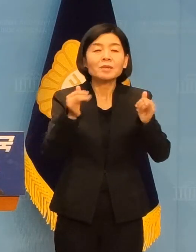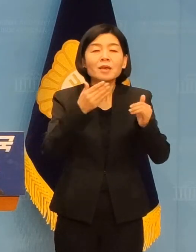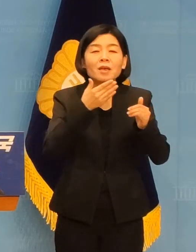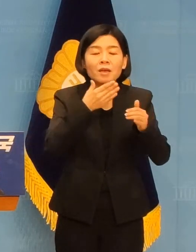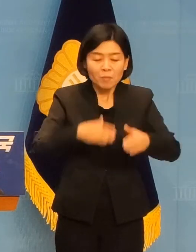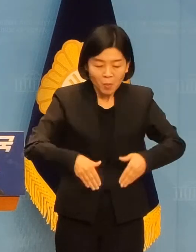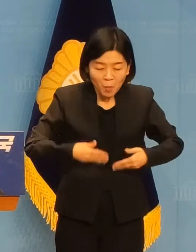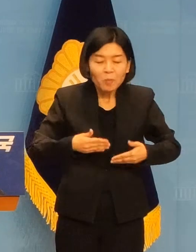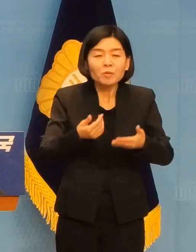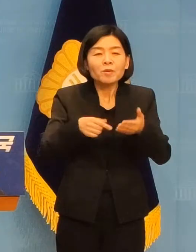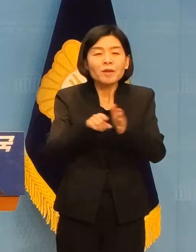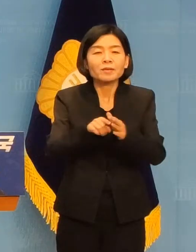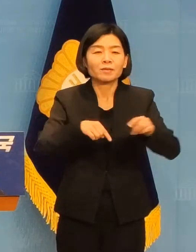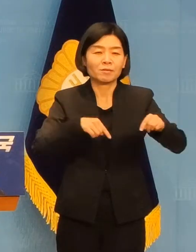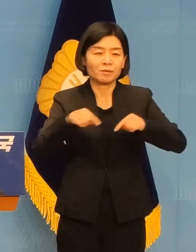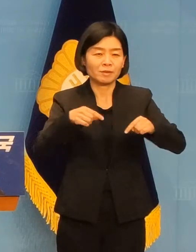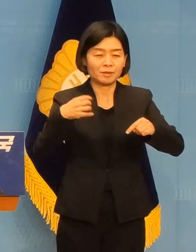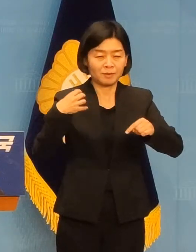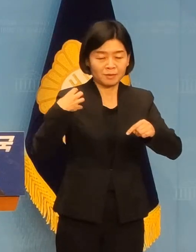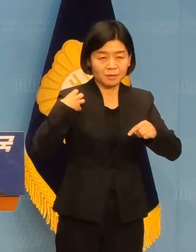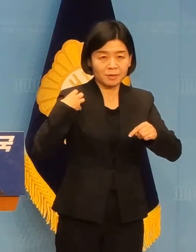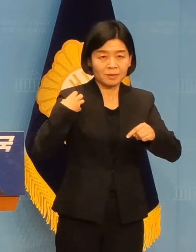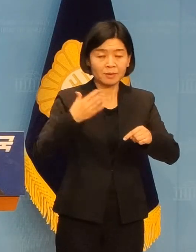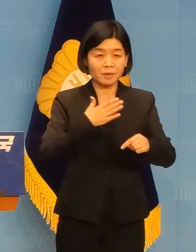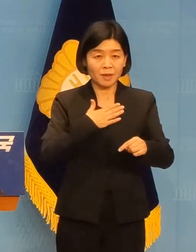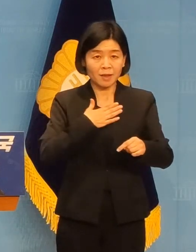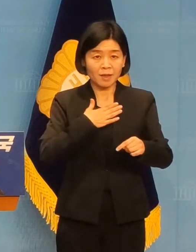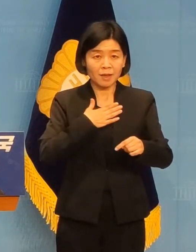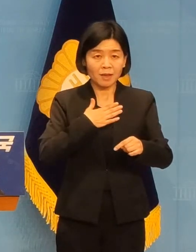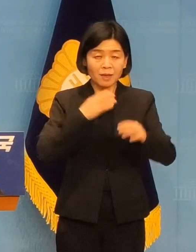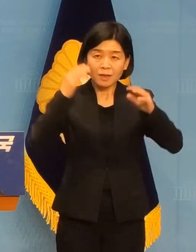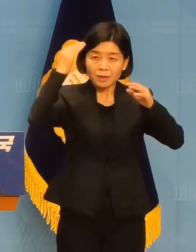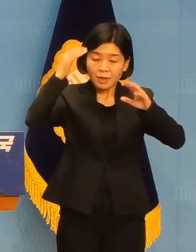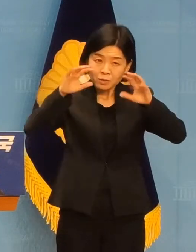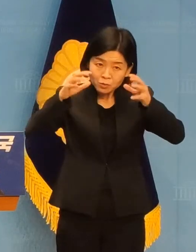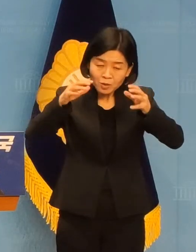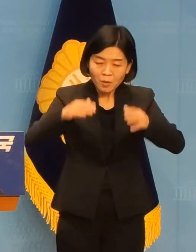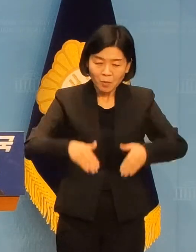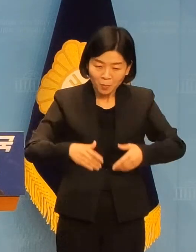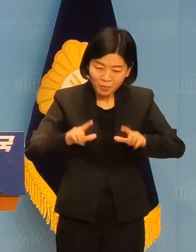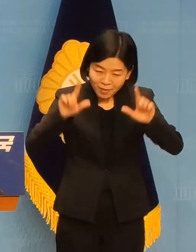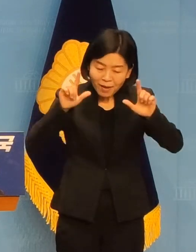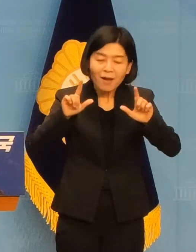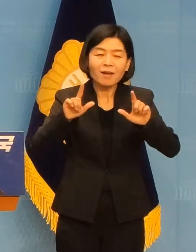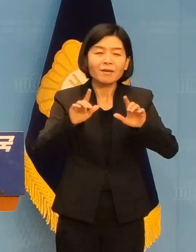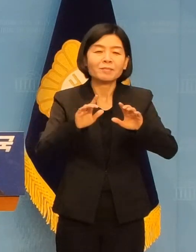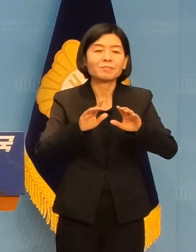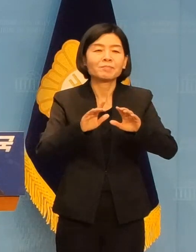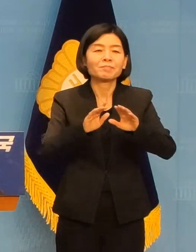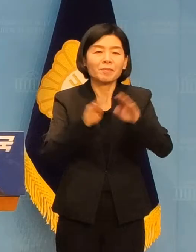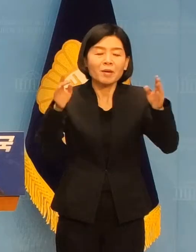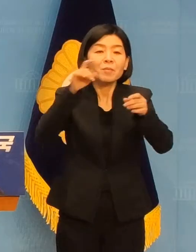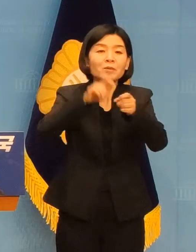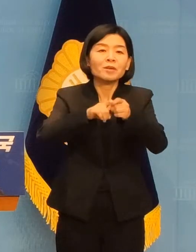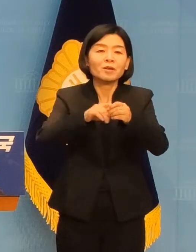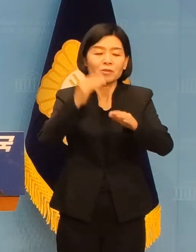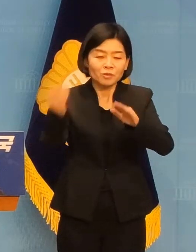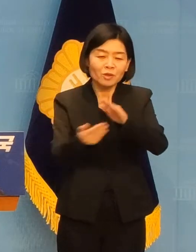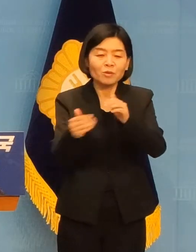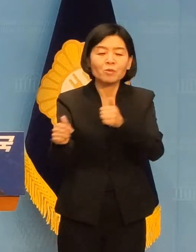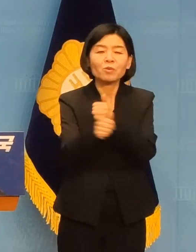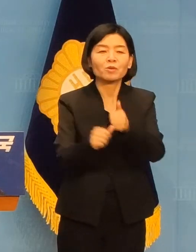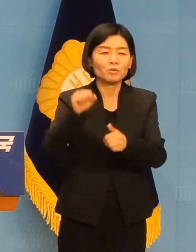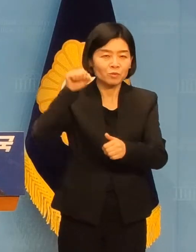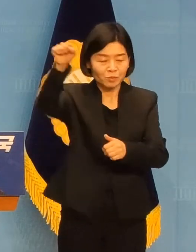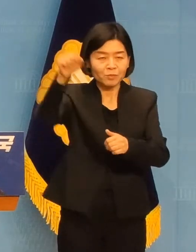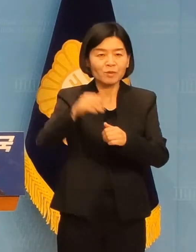저 정춘생, 조국의 봄날을 열기 위해 최고위원에 출마합니다. 저는 제주